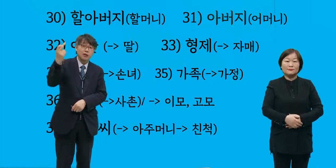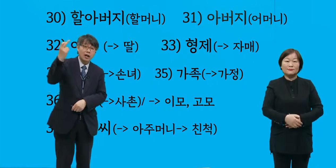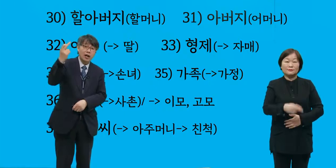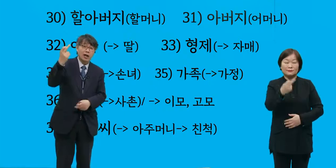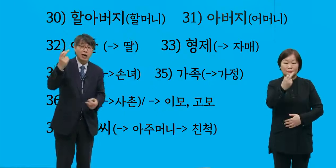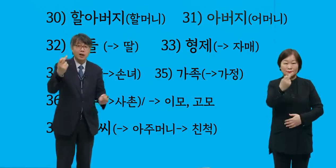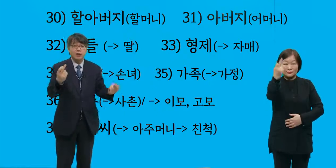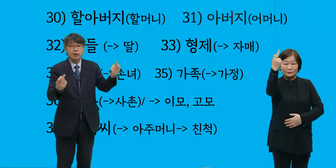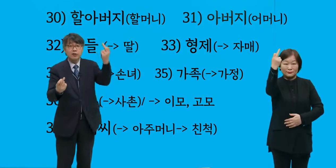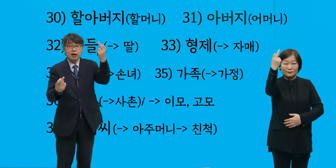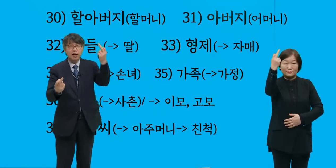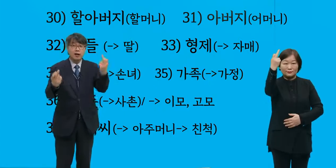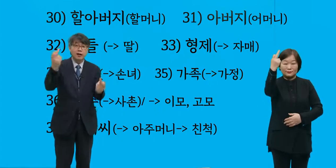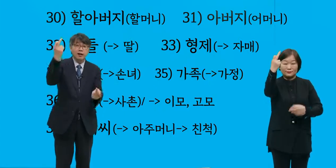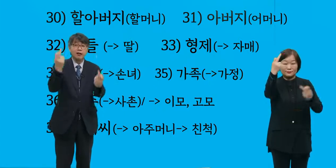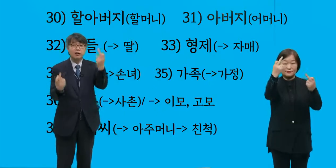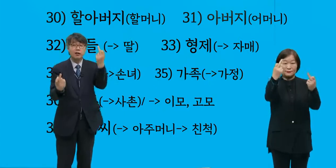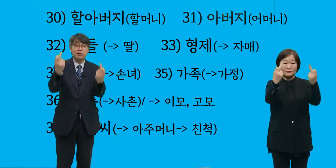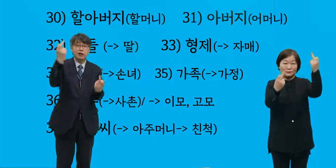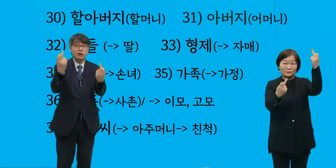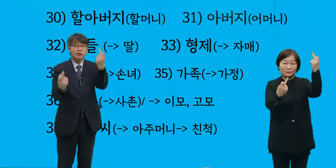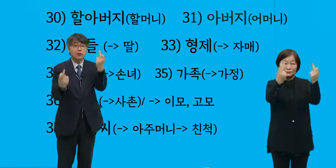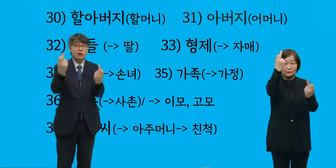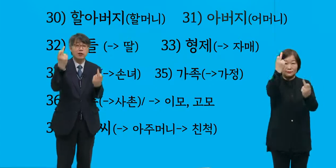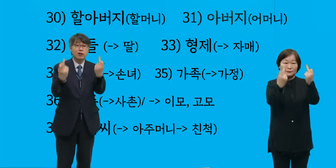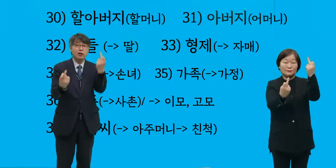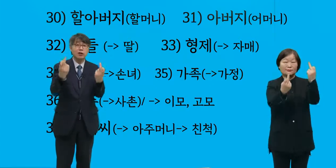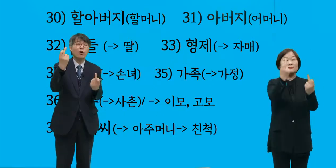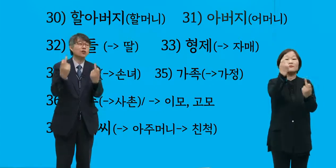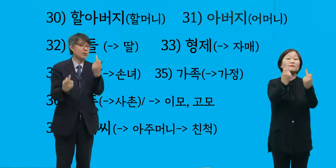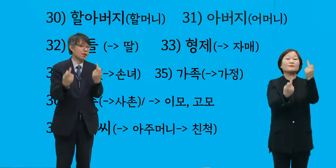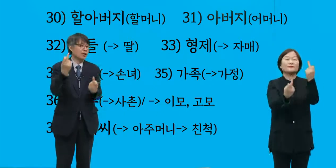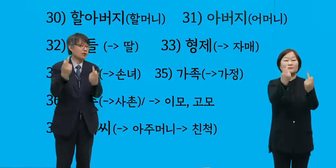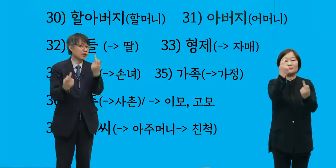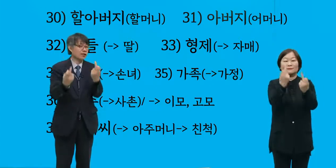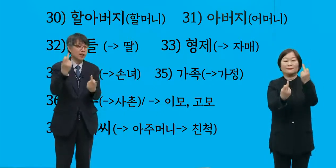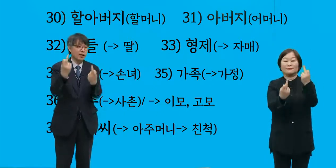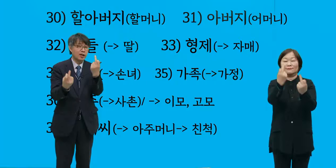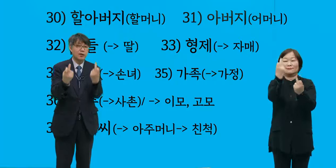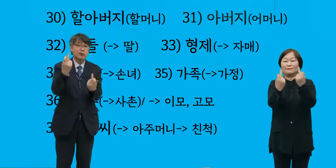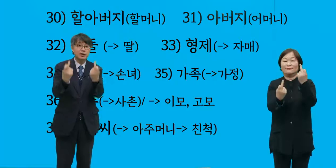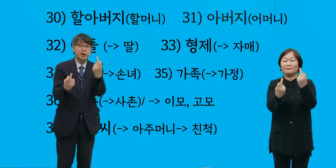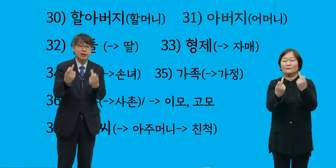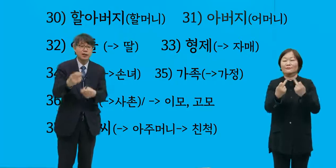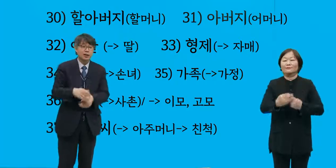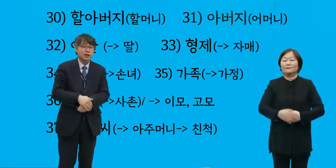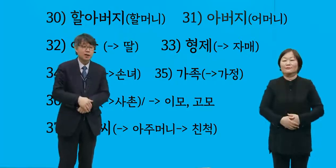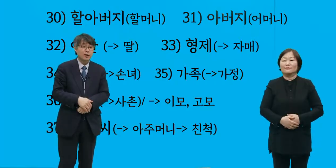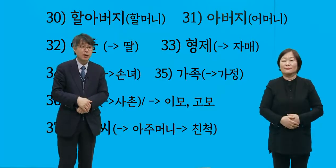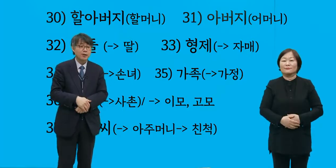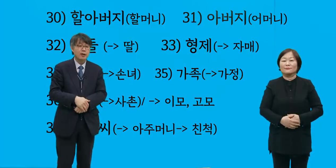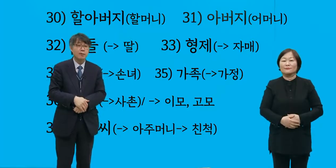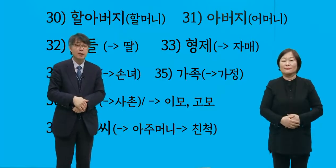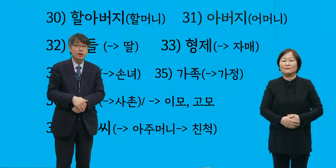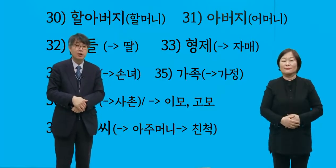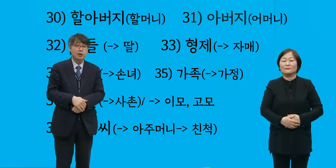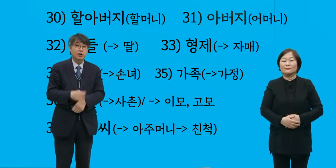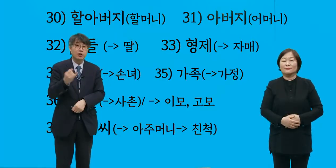형이냐 이렇게 하면 뭐예요? 형제입니다. 형제. 그 다음에 이렇게